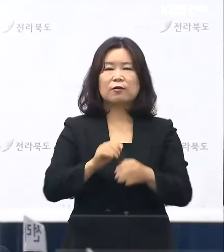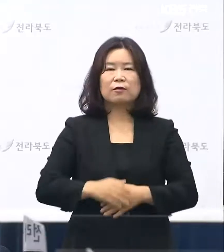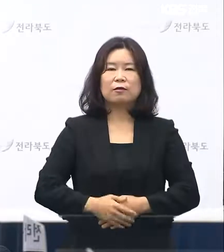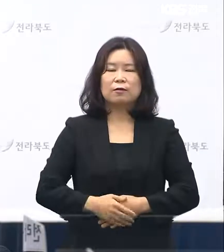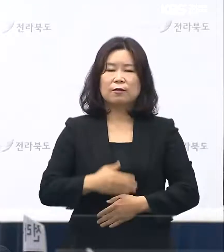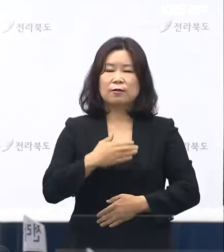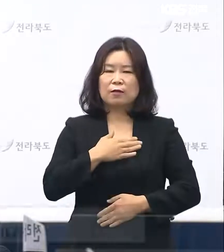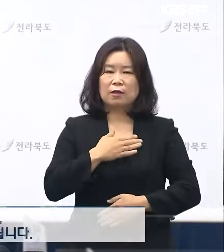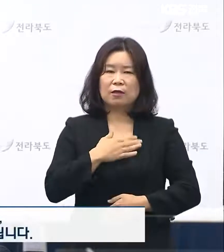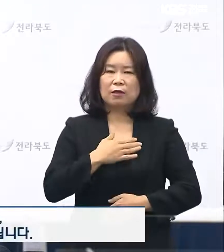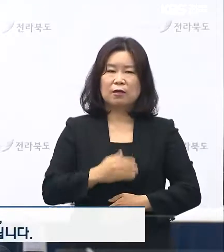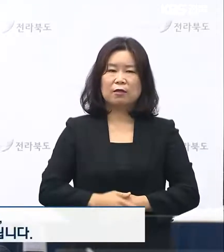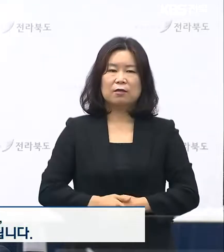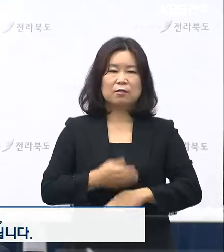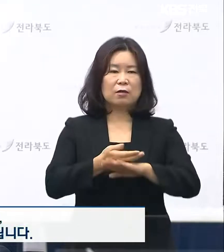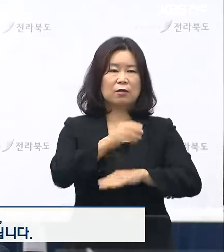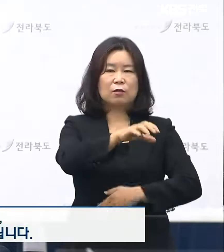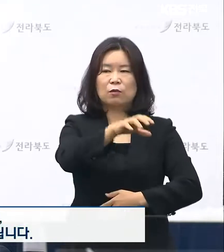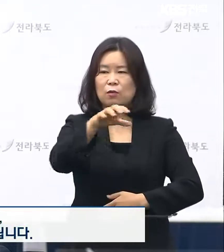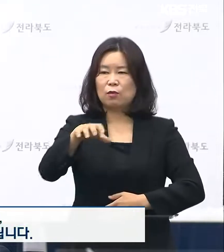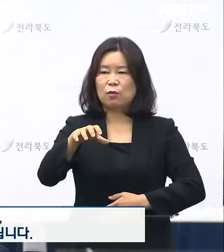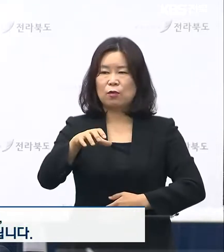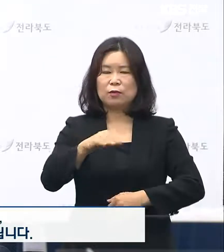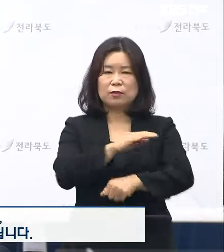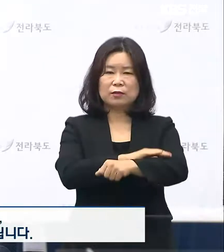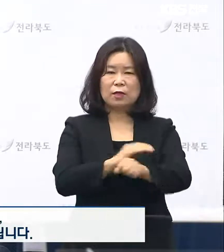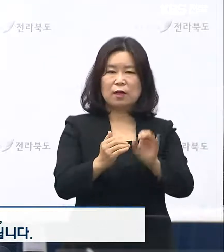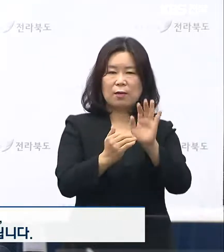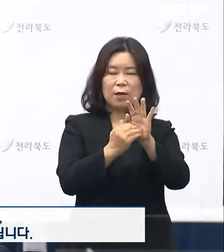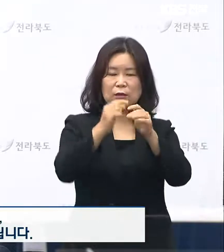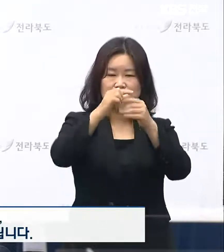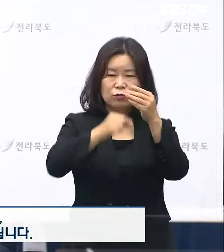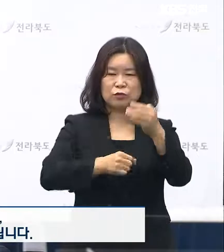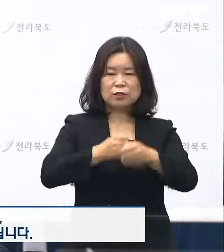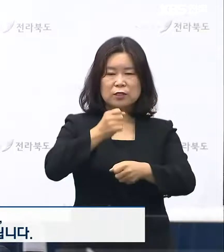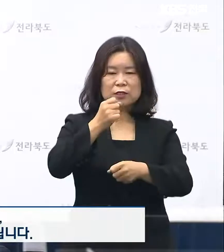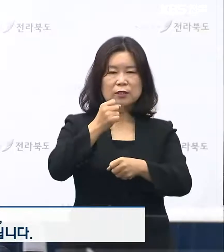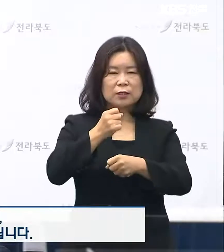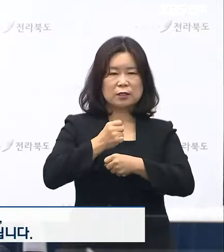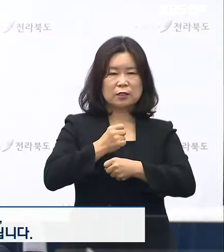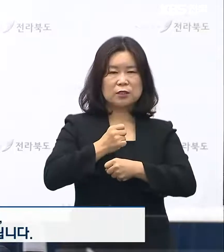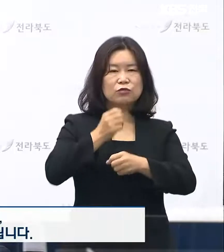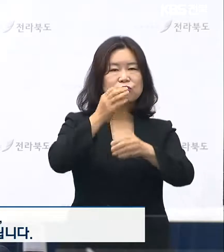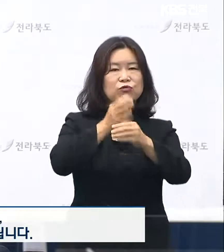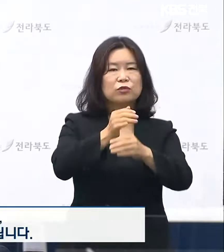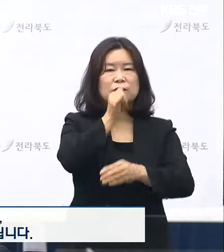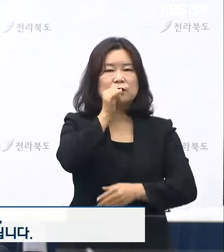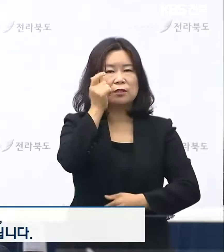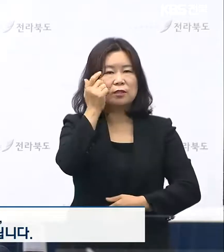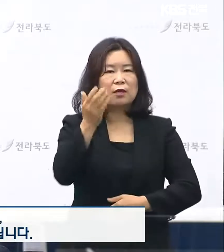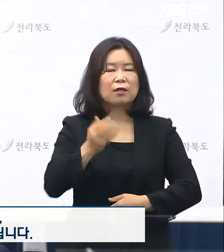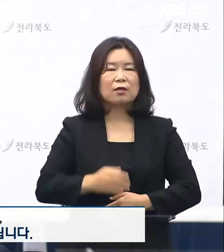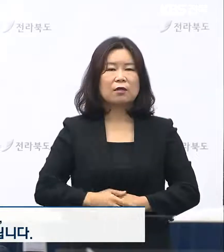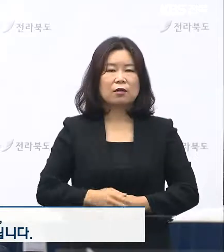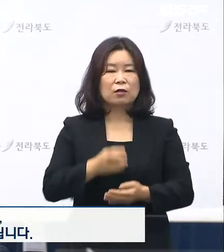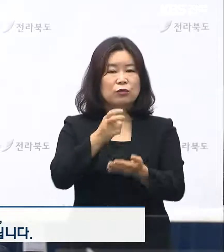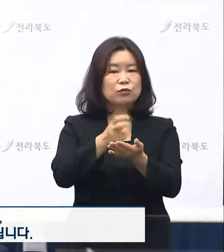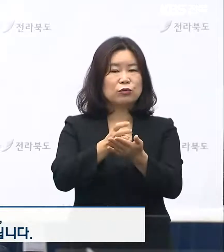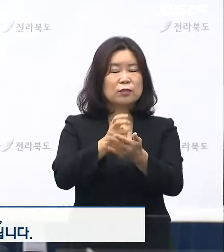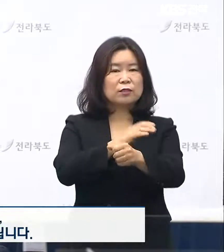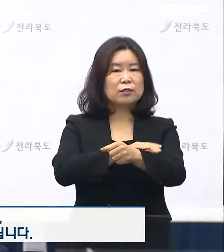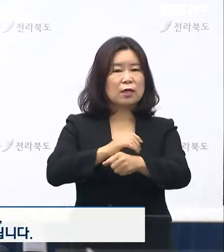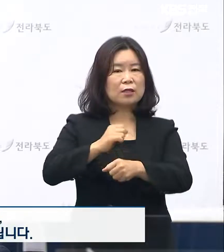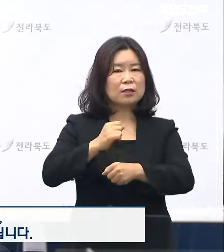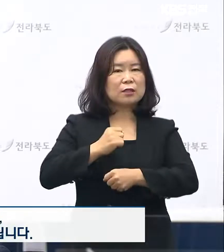내가 다양한 곳에서 방역 수칙을 지키고 있는지 그렇지 않다면 그 분은 그 모임의 다 가시면